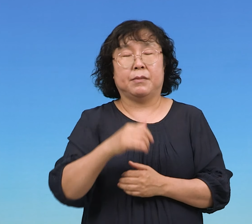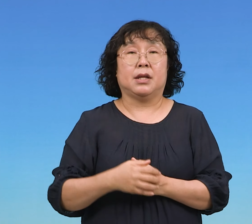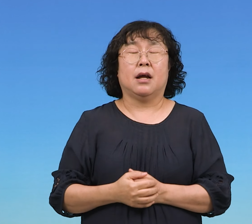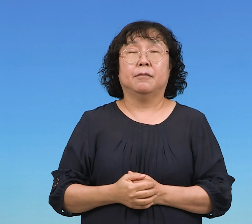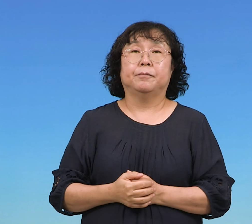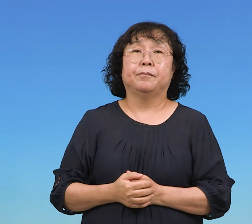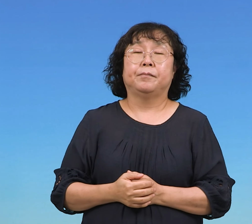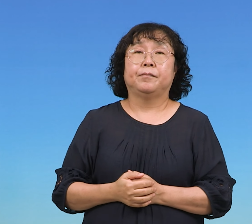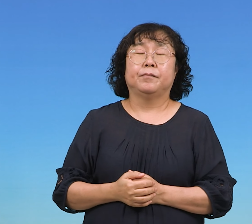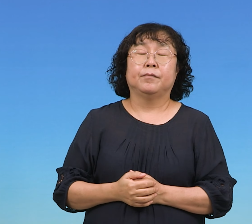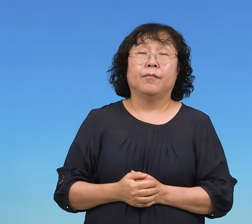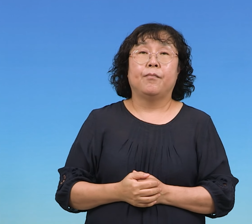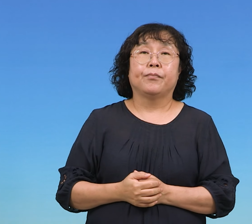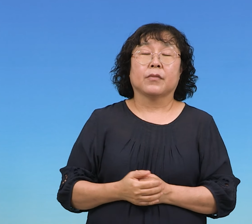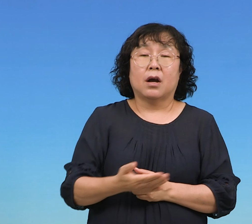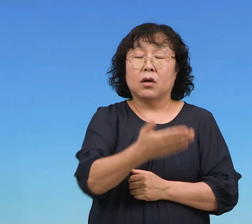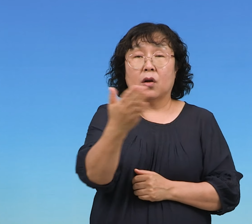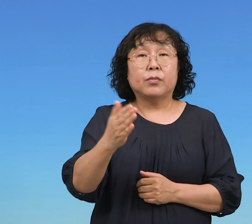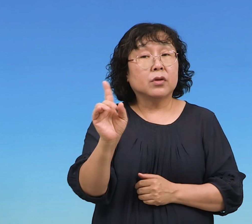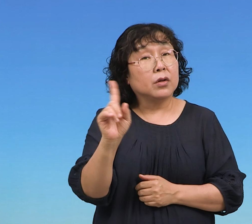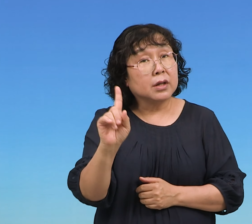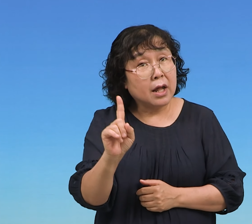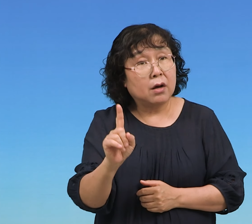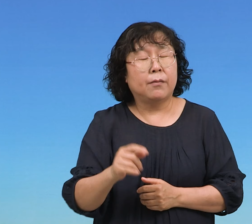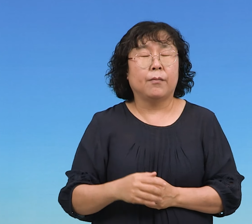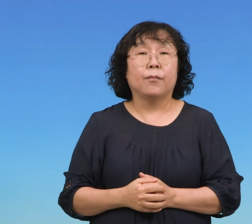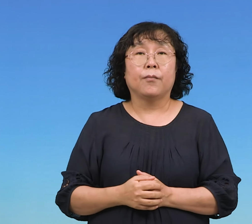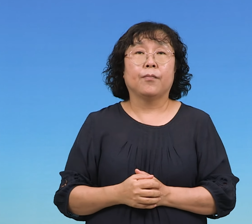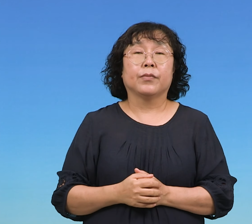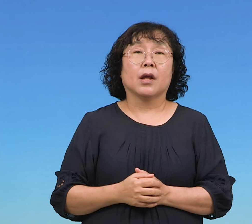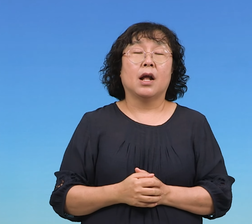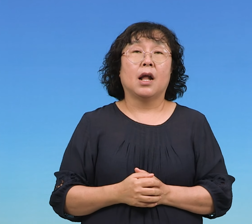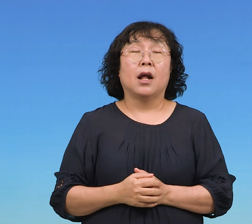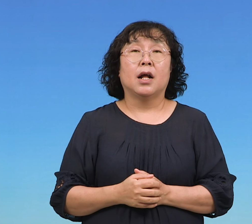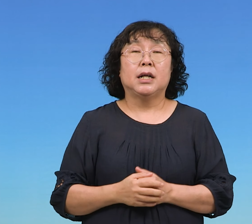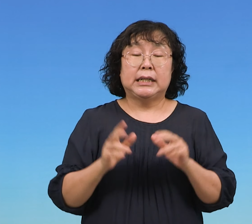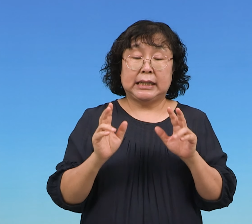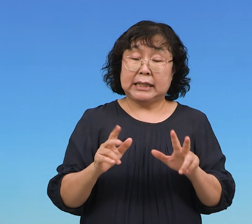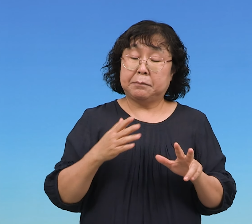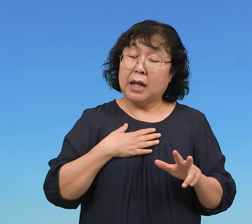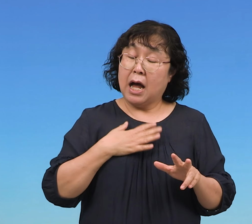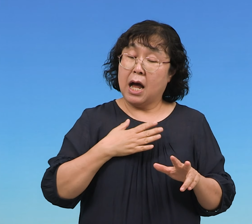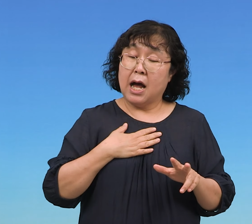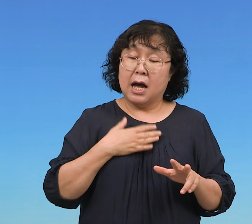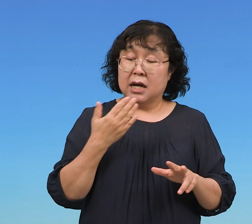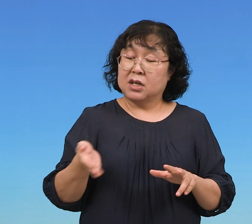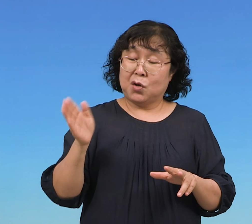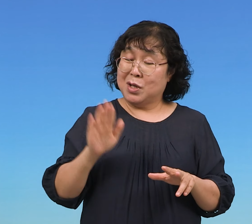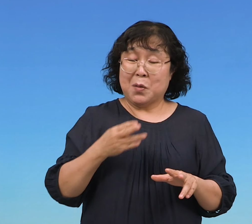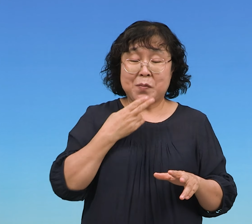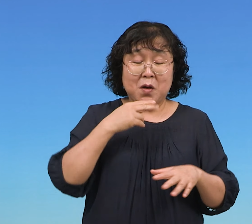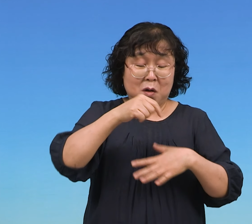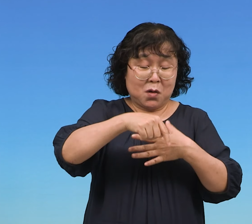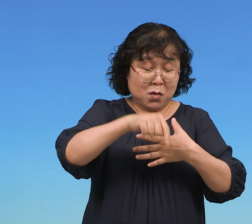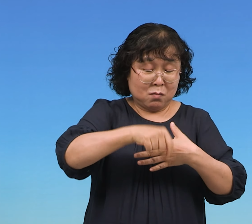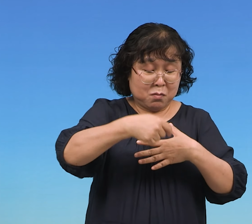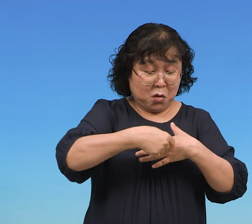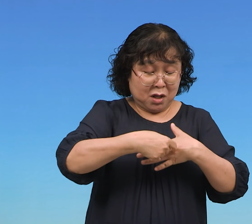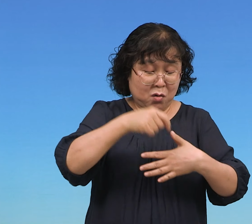이제 연민의 정이 생기죠. 여러분은 어떠세요? 여러분 지금 나는 그러나 꼬리표